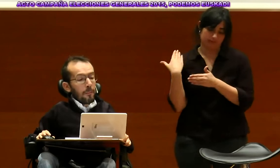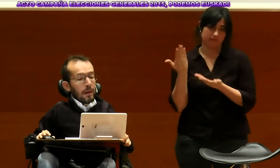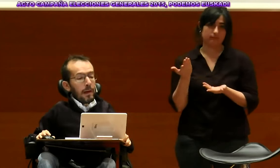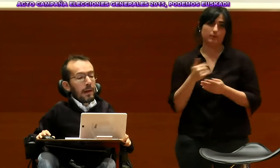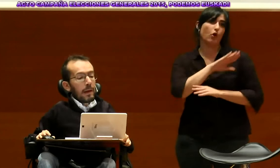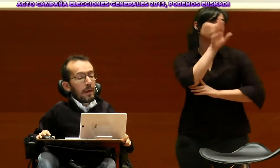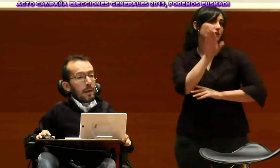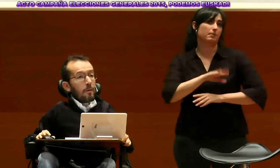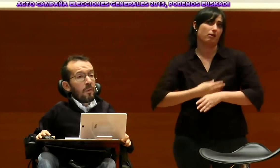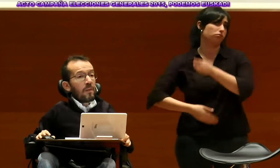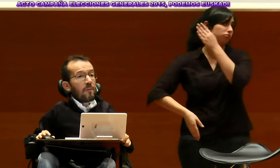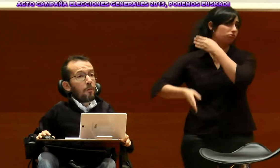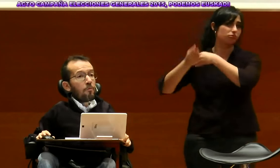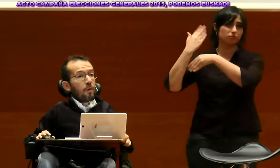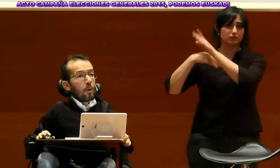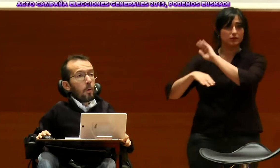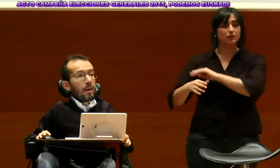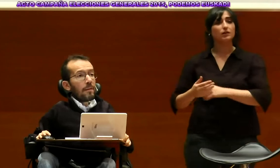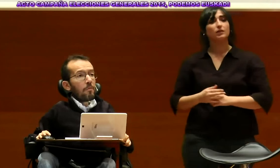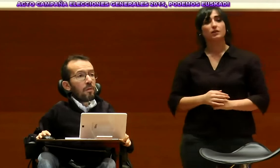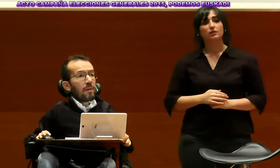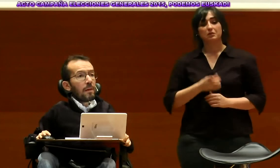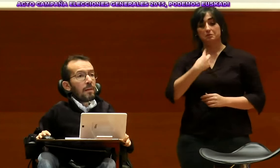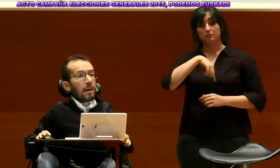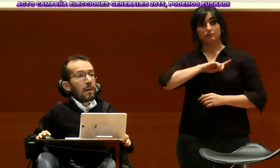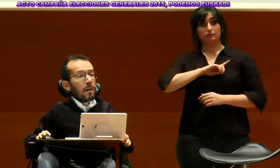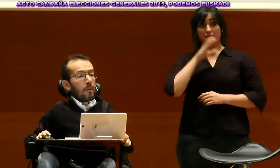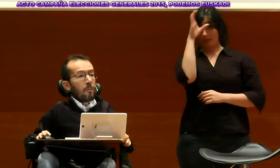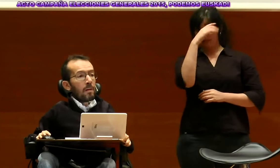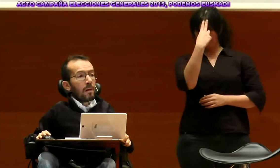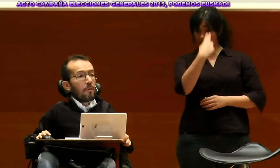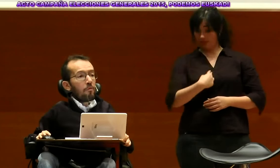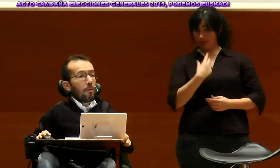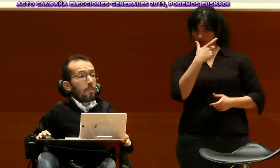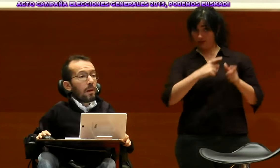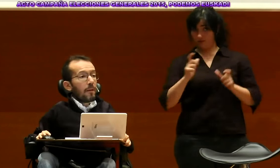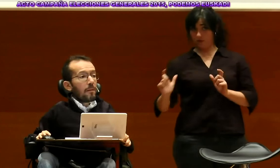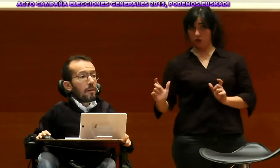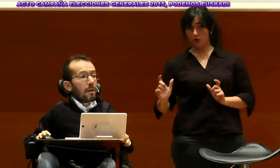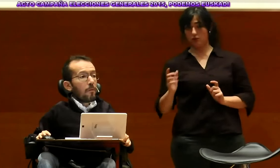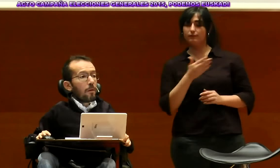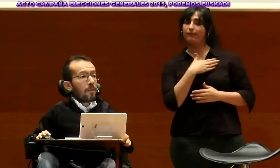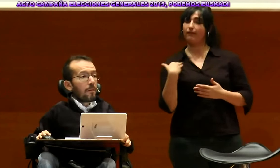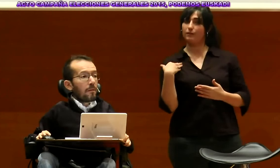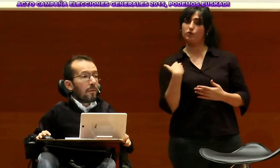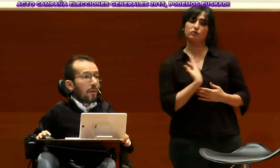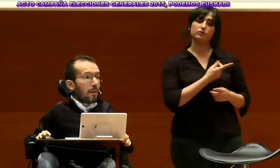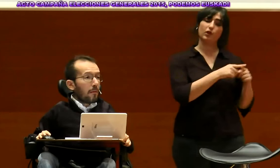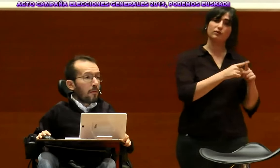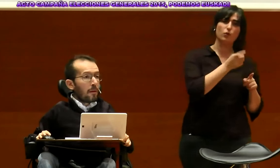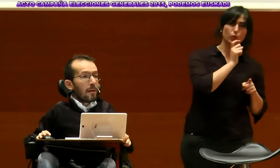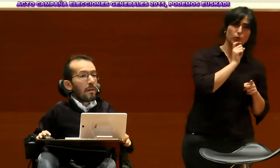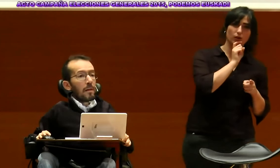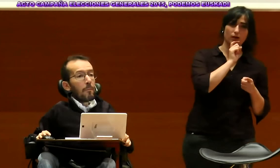siglo, y los científicos lo que hacemos es intentar convertir en cosas complicadas en cosas